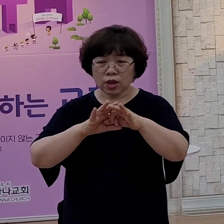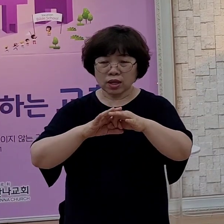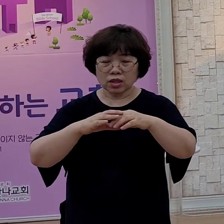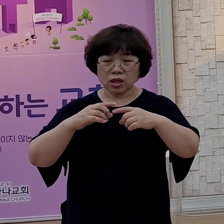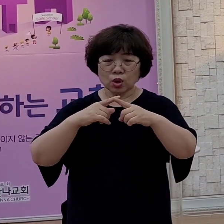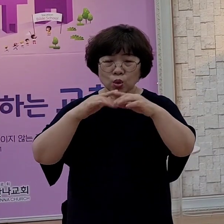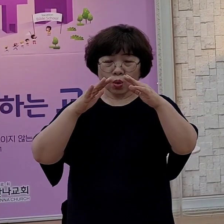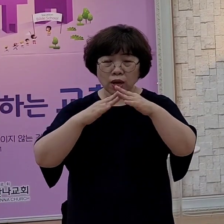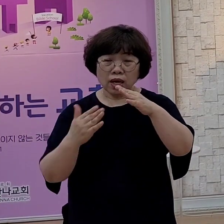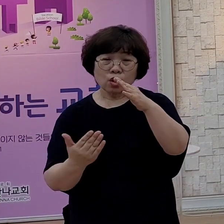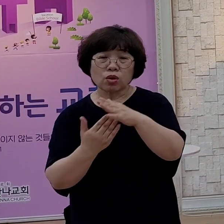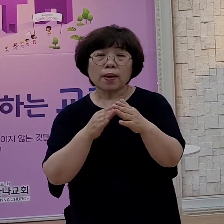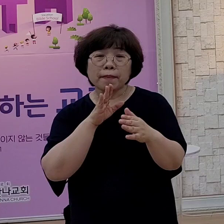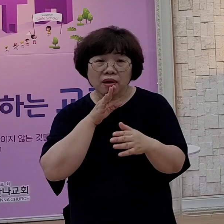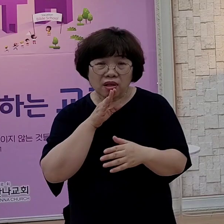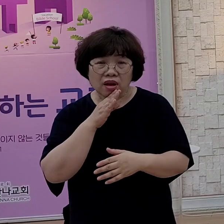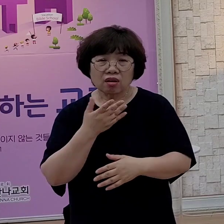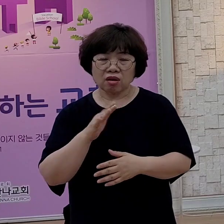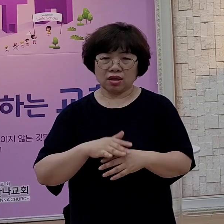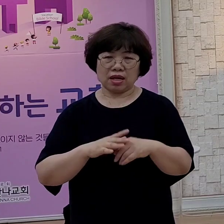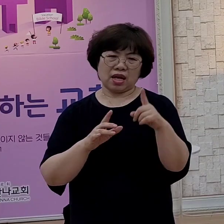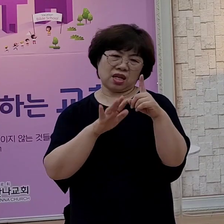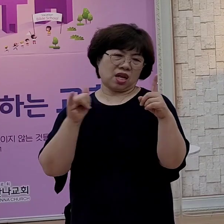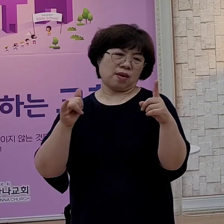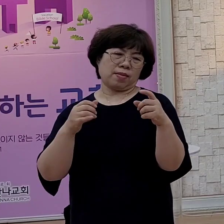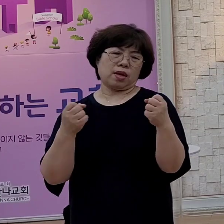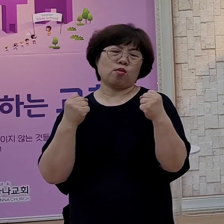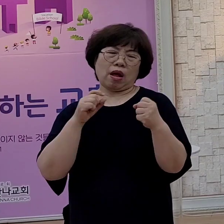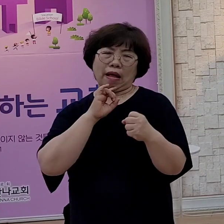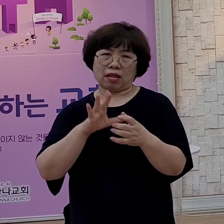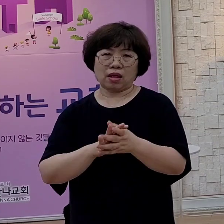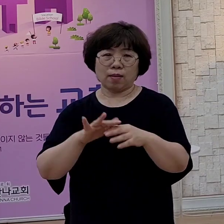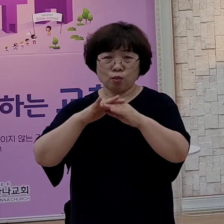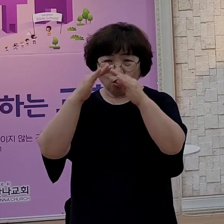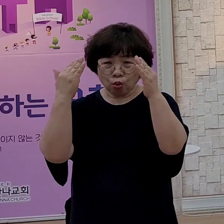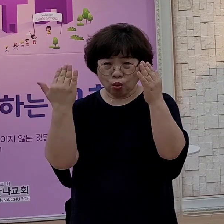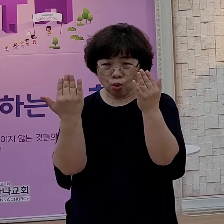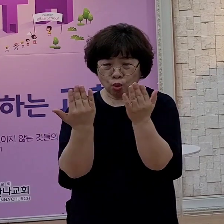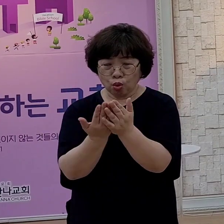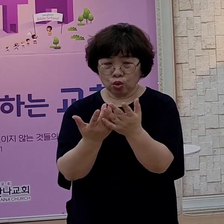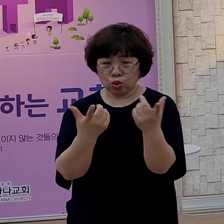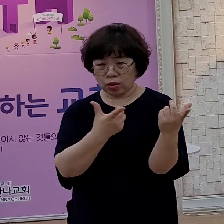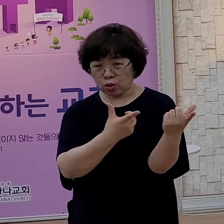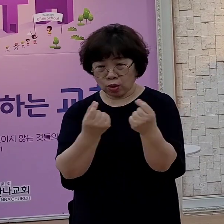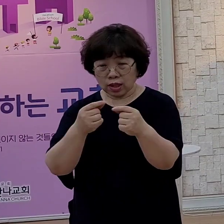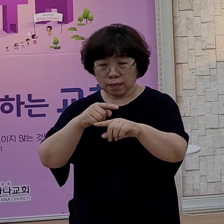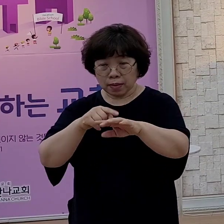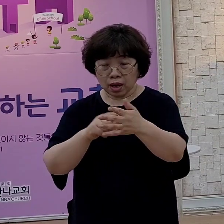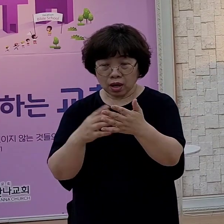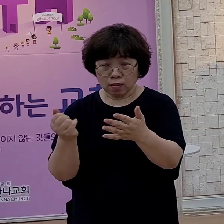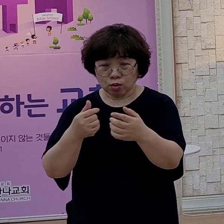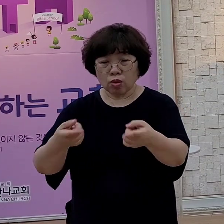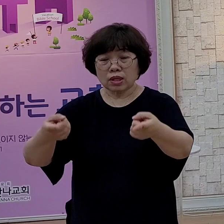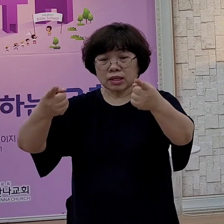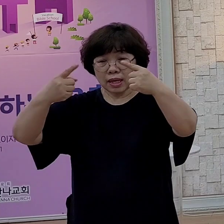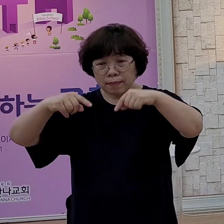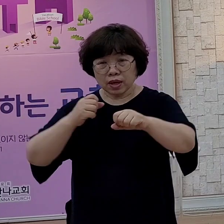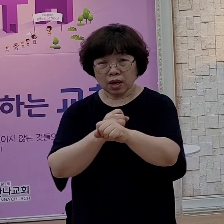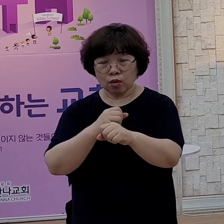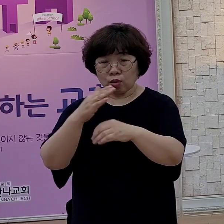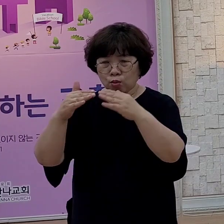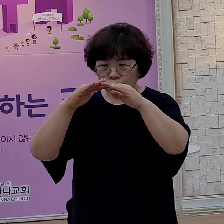됩니다. 여러분, 우리 모두가 이 일에 동참하고 우리 모두가 그 하나님의 말씀